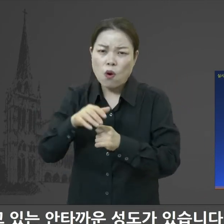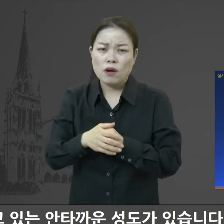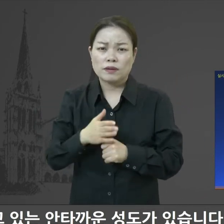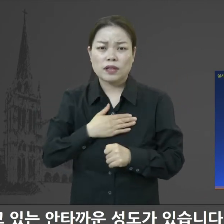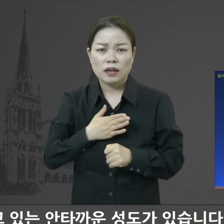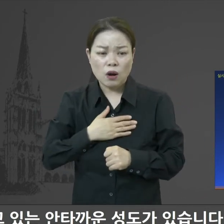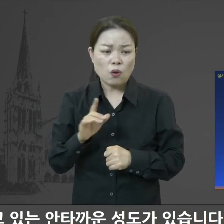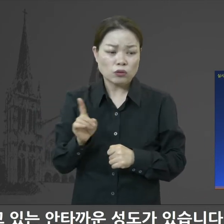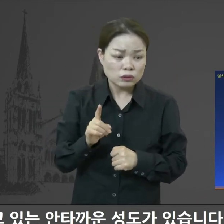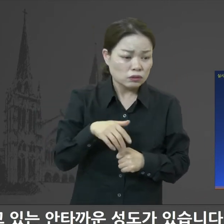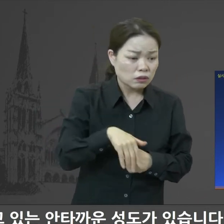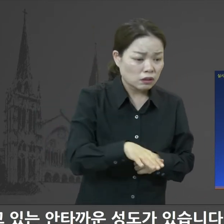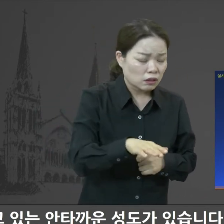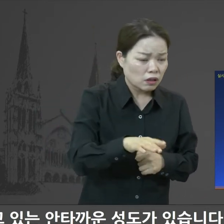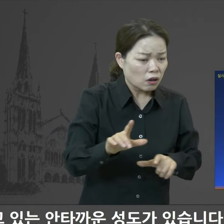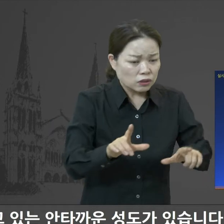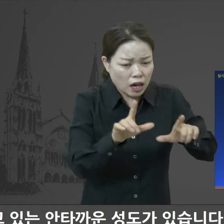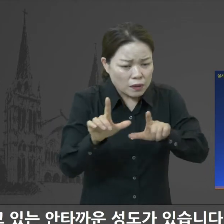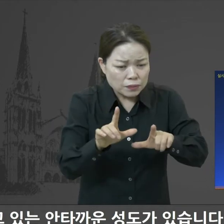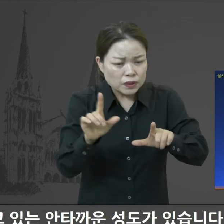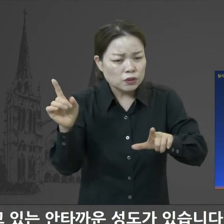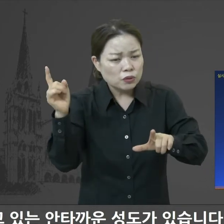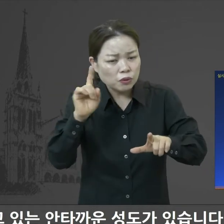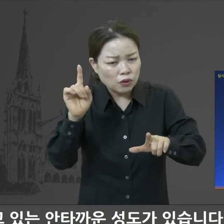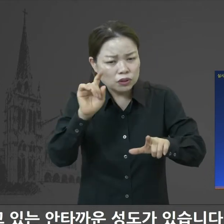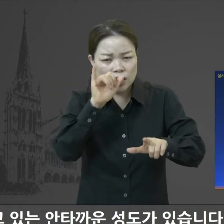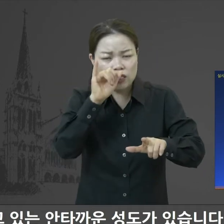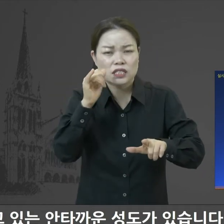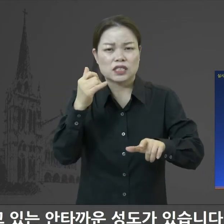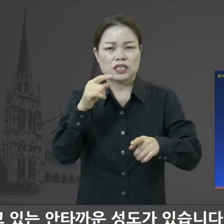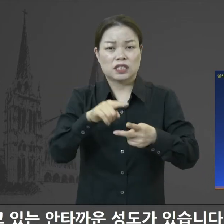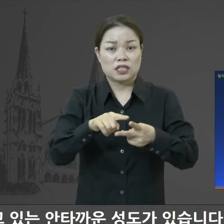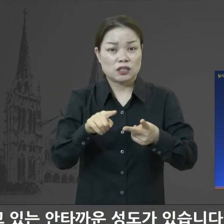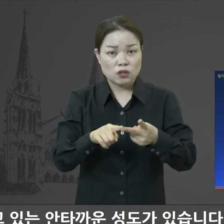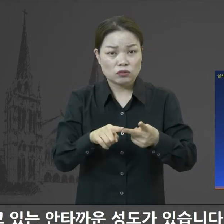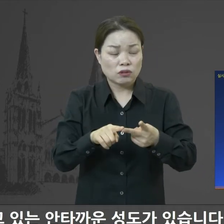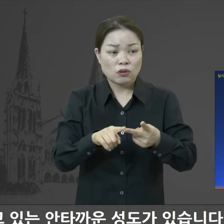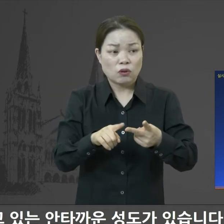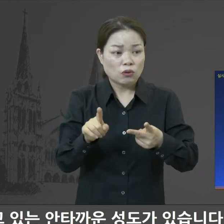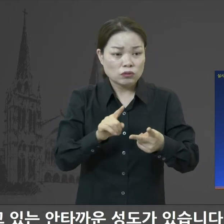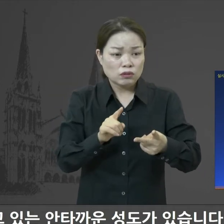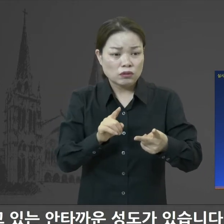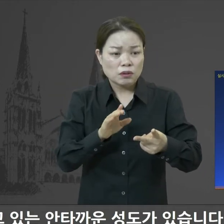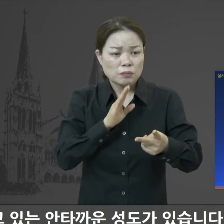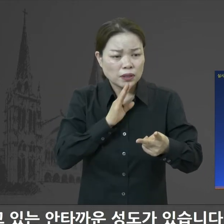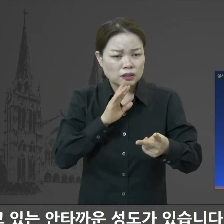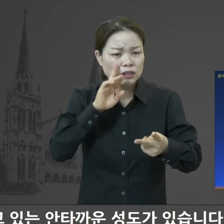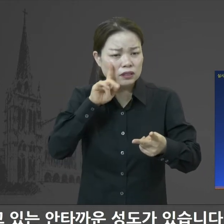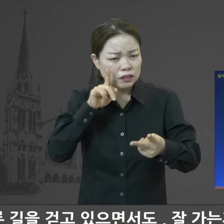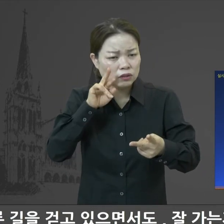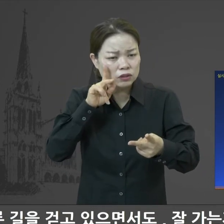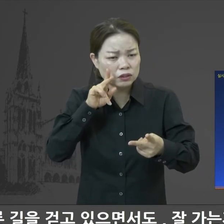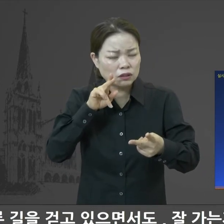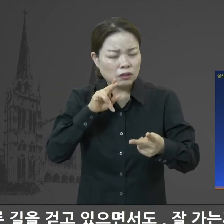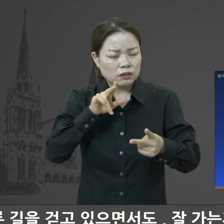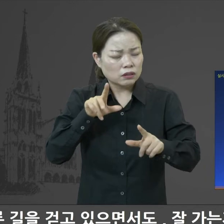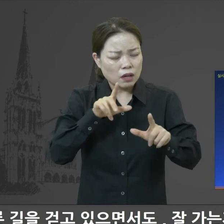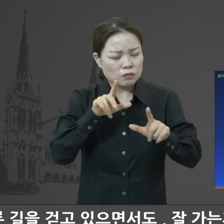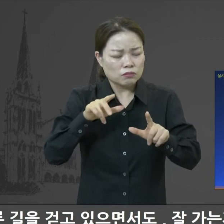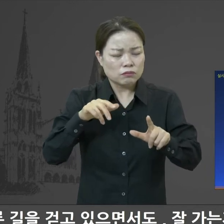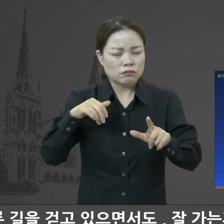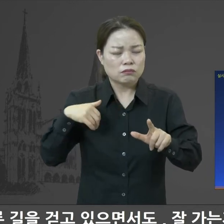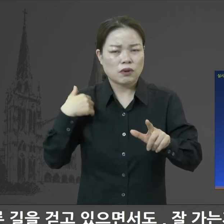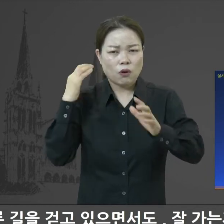내가 지금 어디로 가고 있는지, 이 길을 왜 가고 있는지, 어떻게 가는 것이 맞는 것인지 잃어버릴 때가 있습니다.